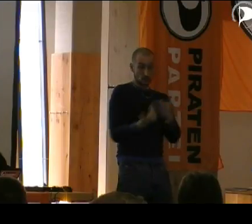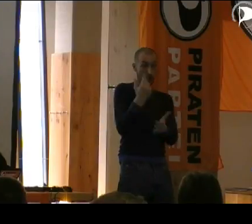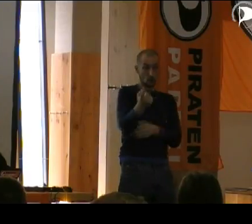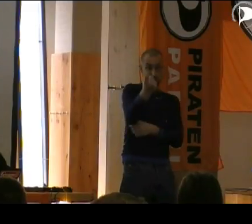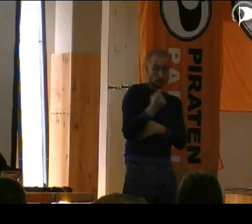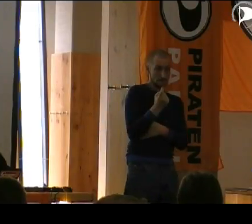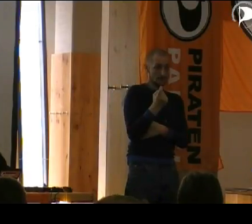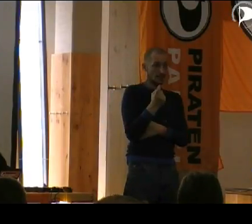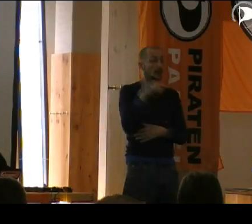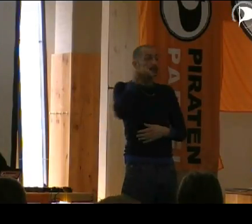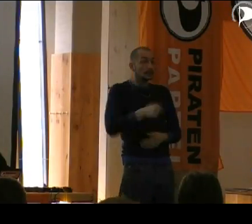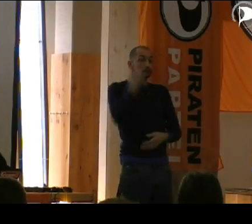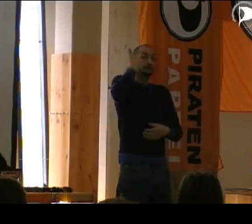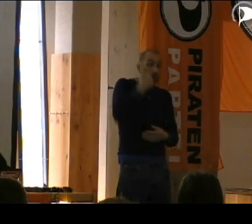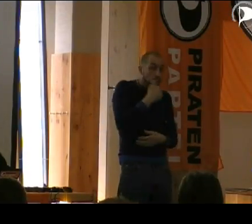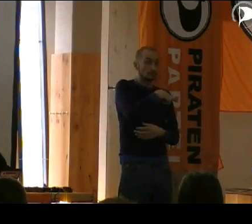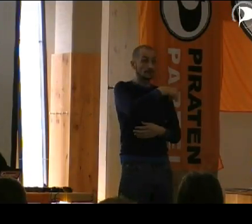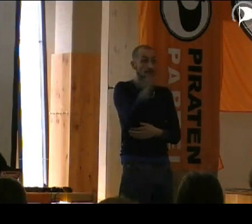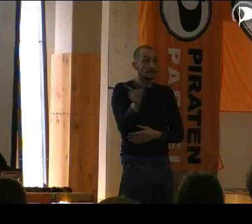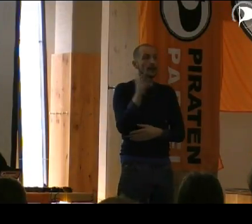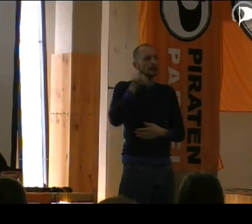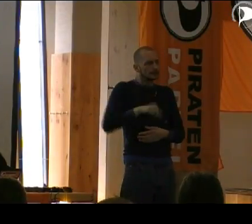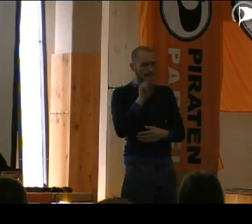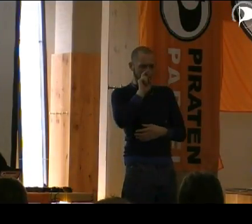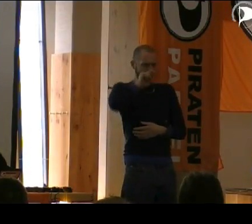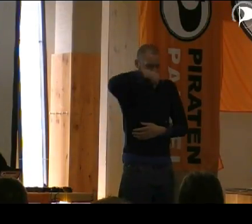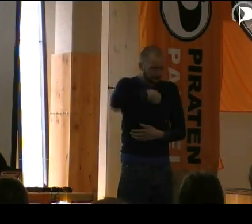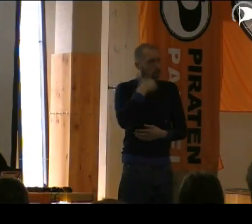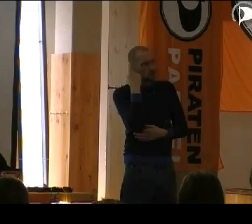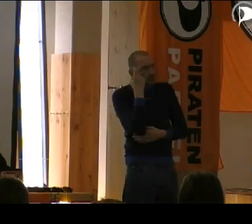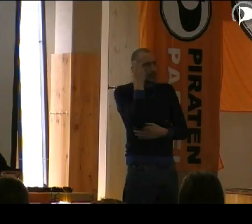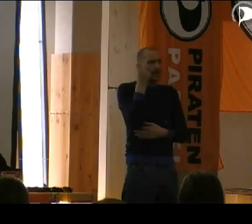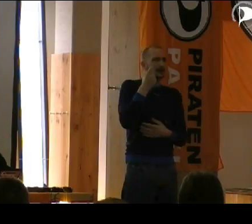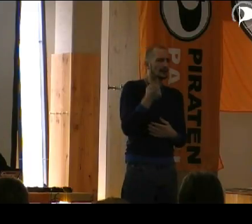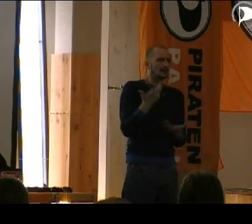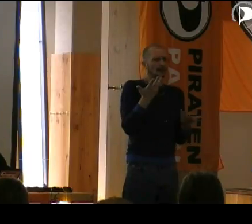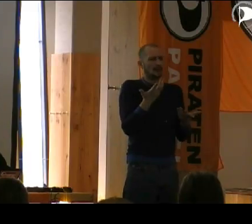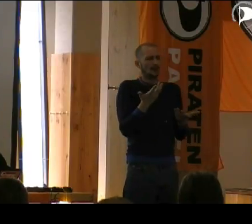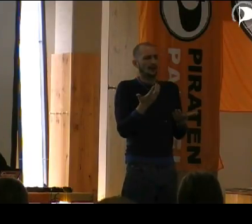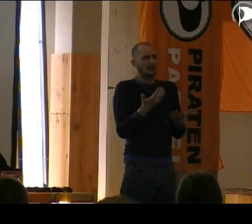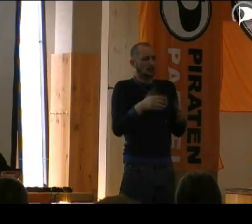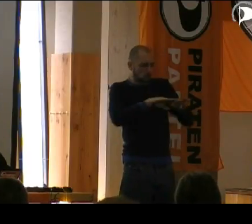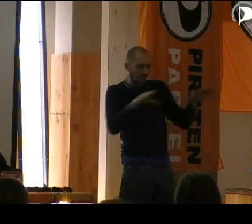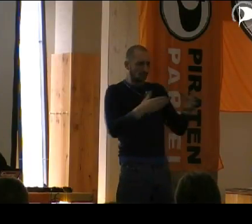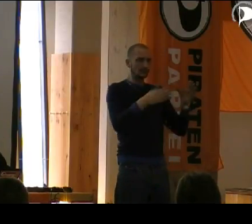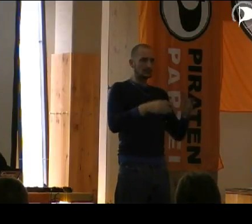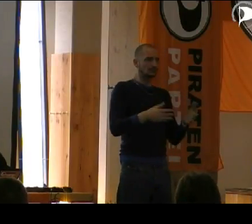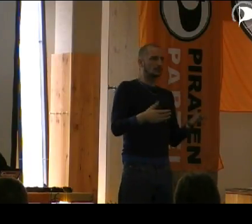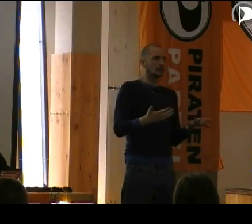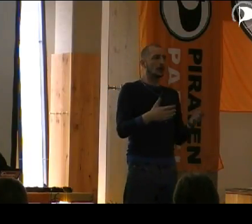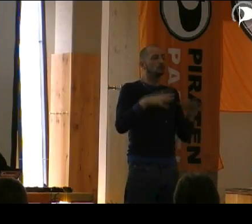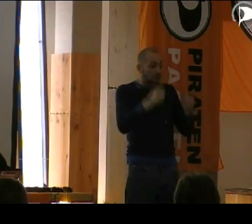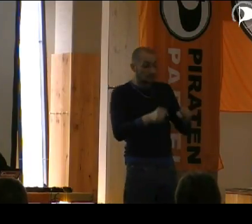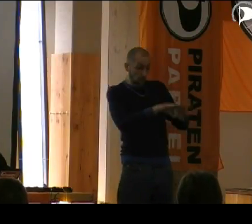deshalb möchte ich euch bitte mal in harpstedt am stammtisch auf